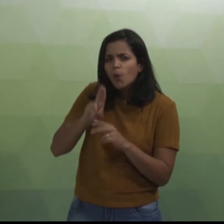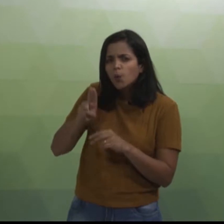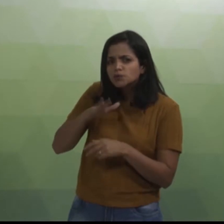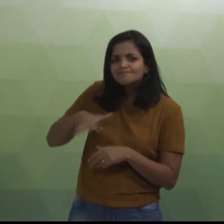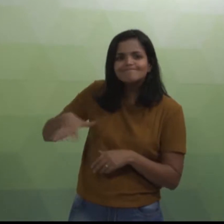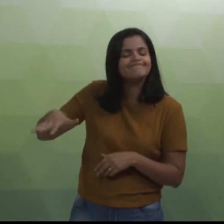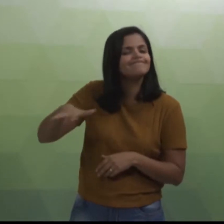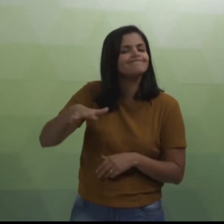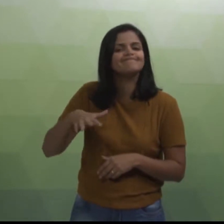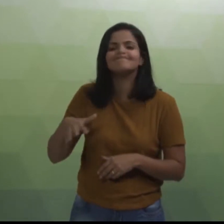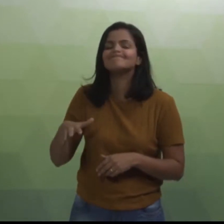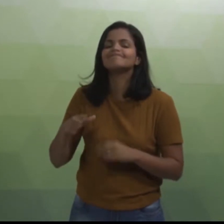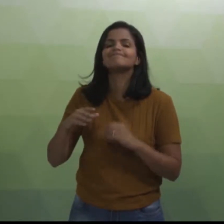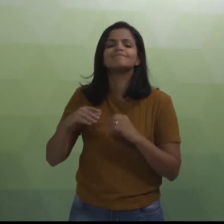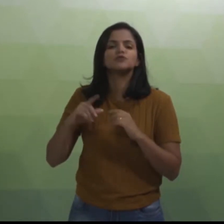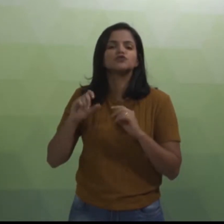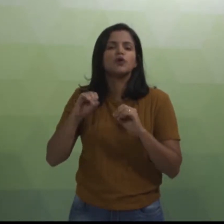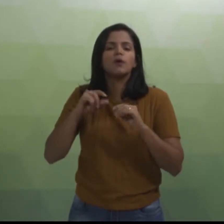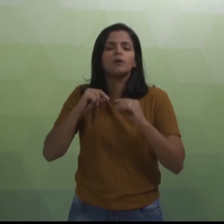espaço da mesma forma? Não.